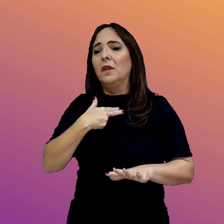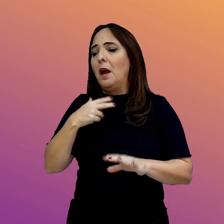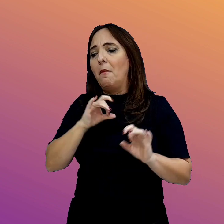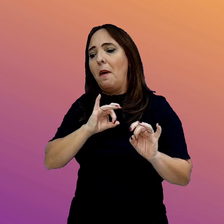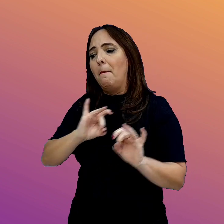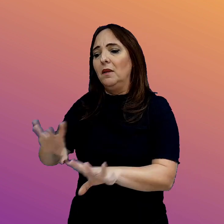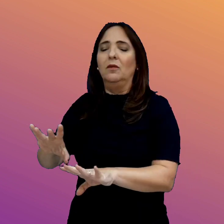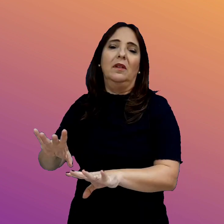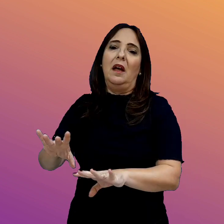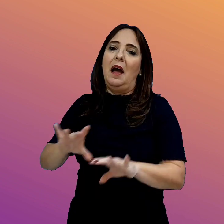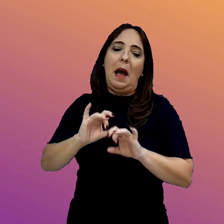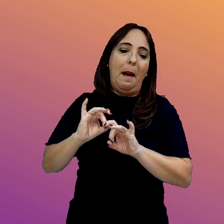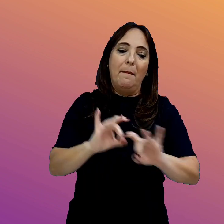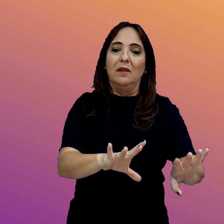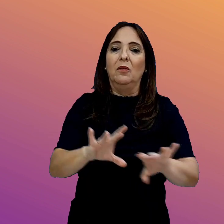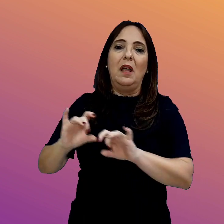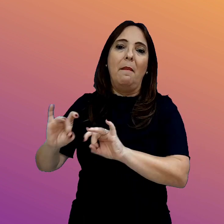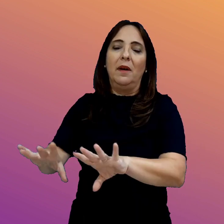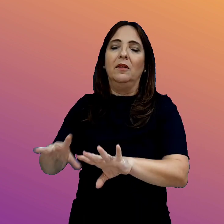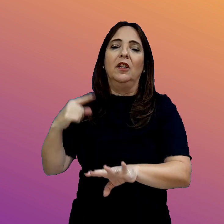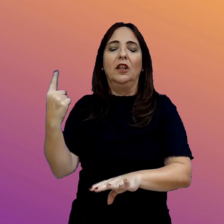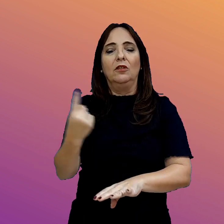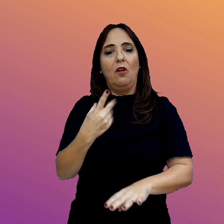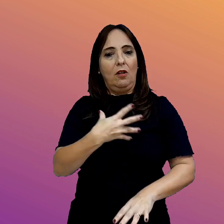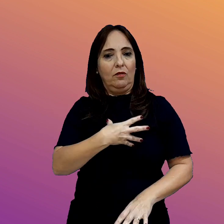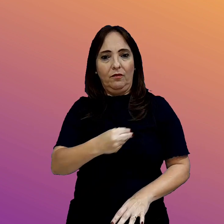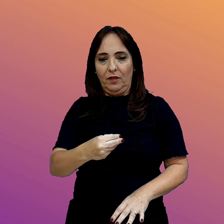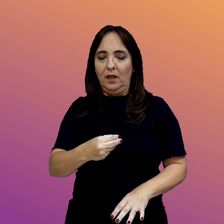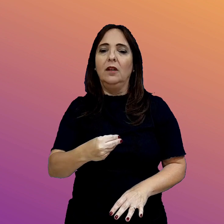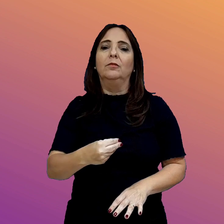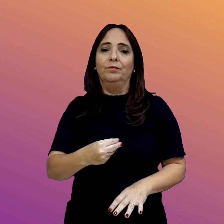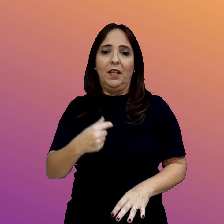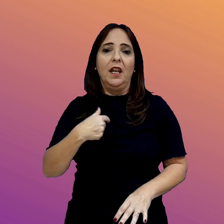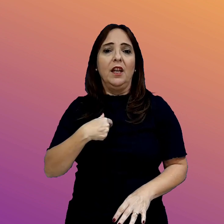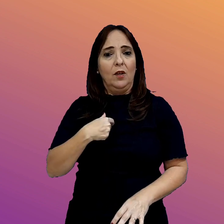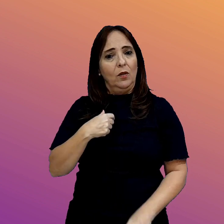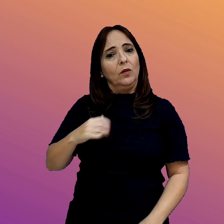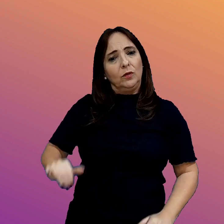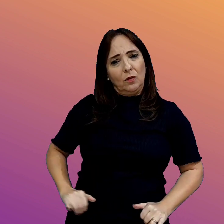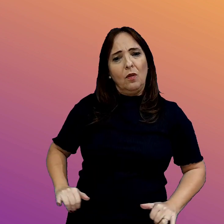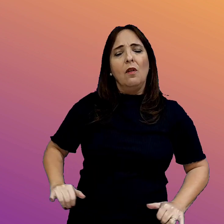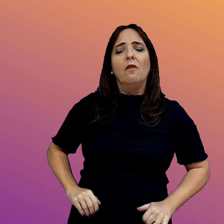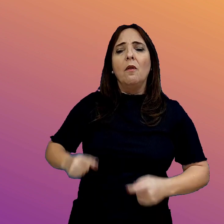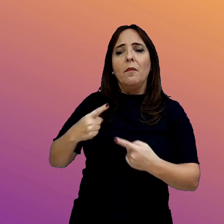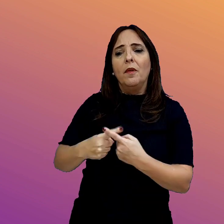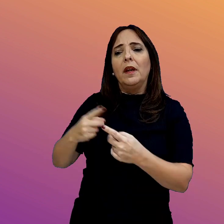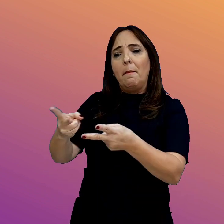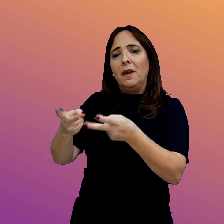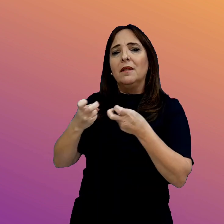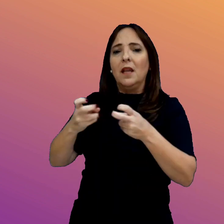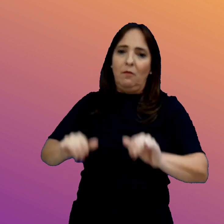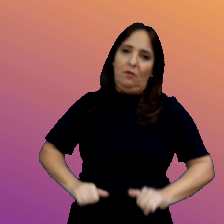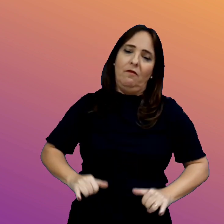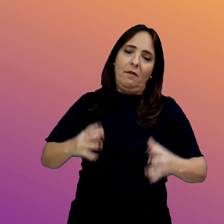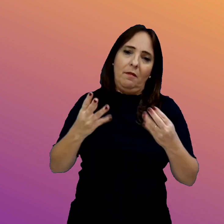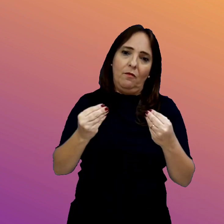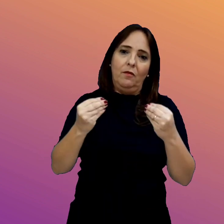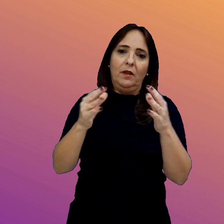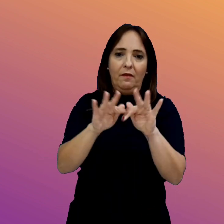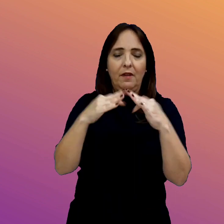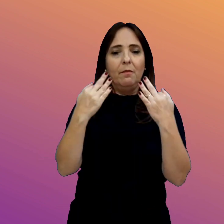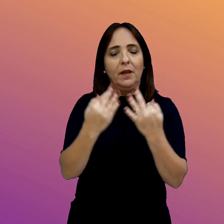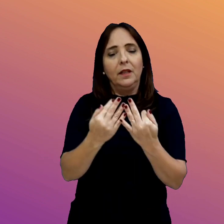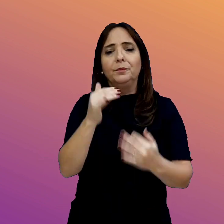é um assunto que me comove, porque eu vejo sofrimento em muitas casas. Eu queria deixar um recado especial para as mães, né, para as